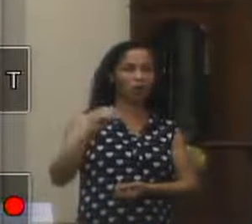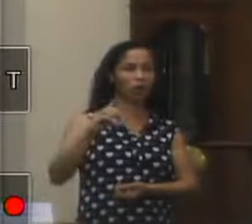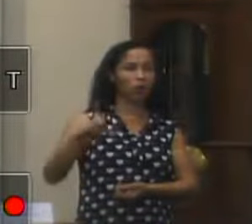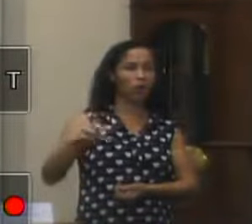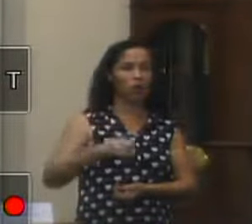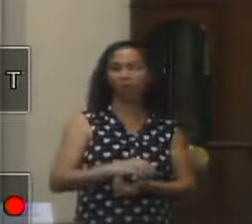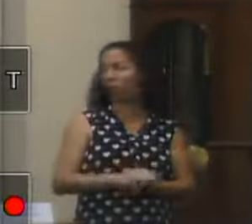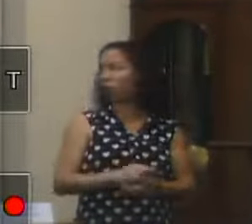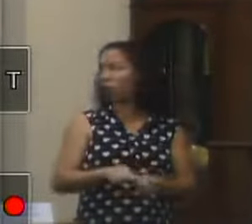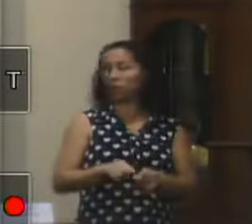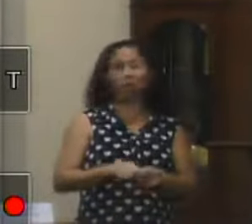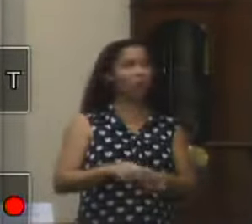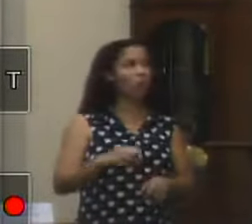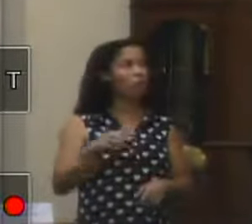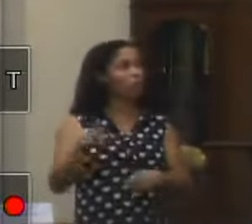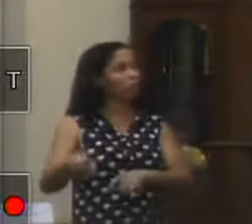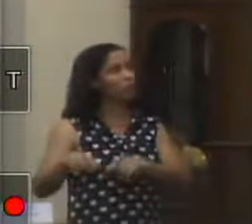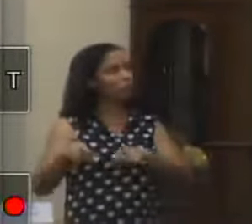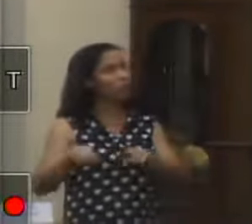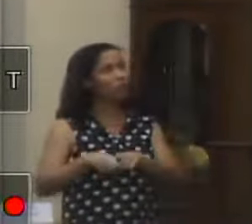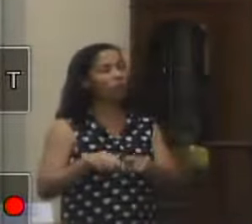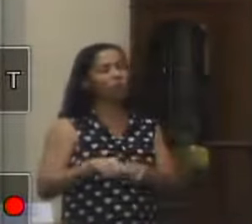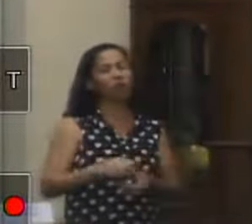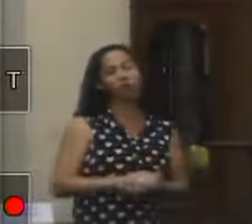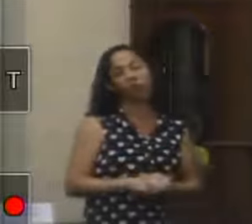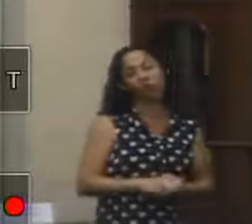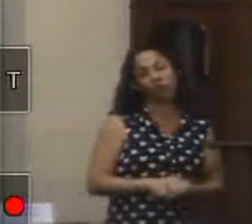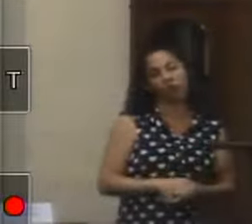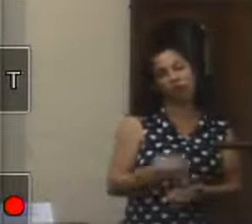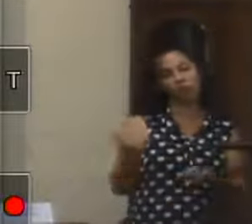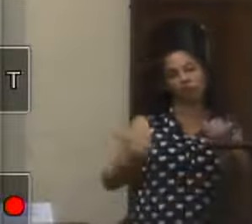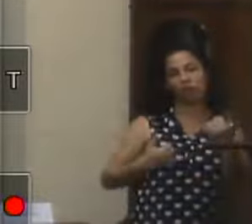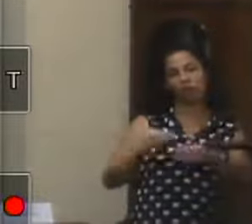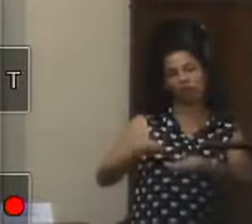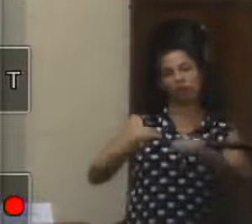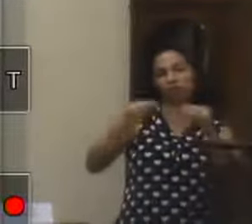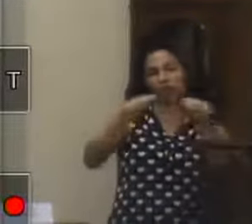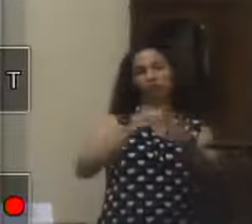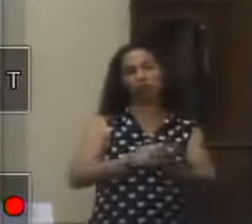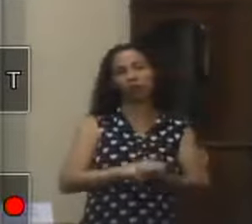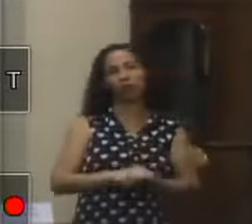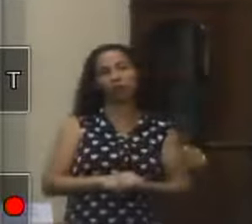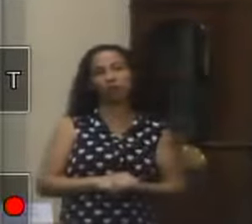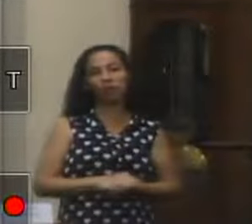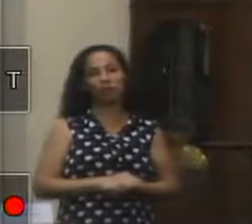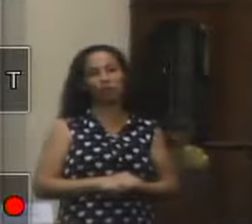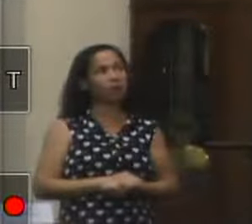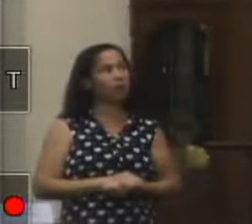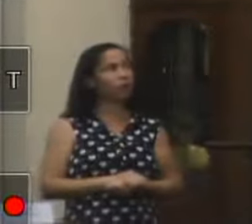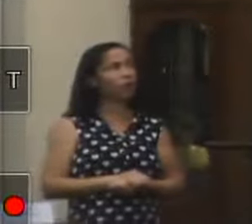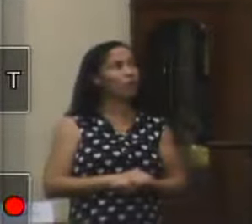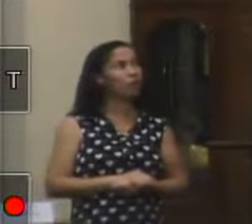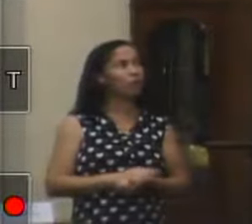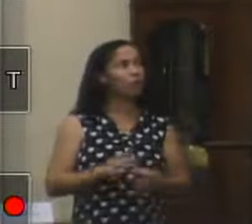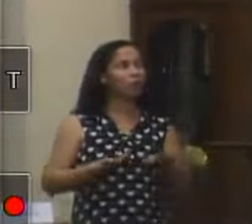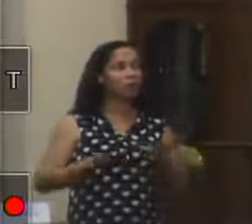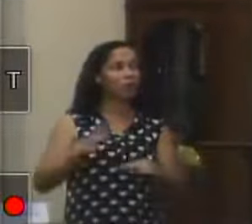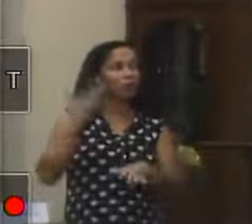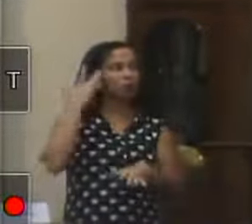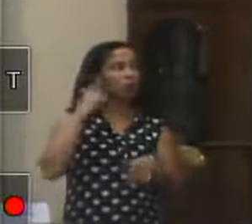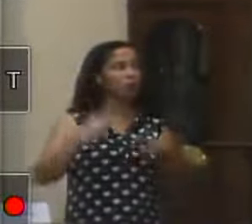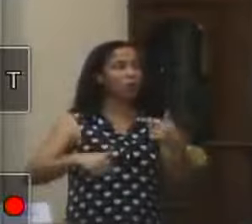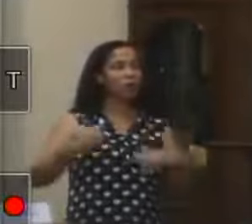trator. E ele, fomos oficiados que teríamos que devolver essa patrol. Eu acho que foi uma questão ali